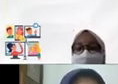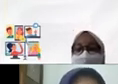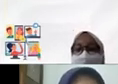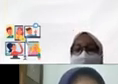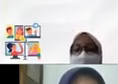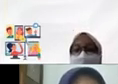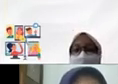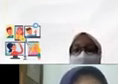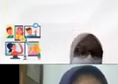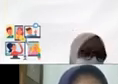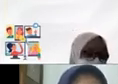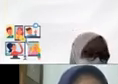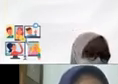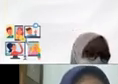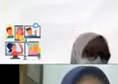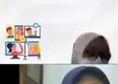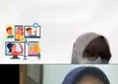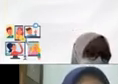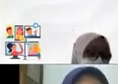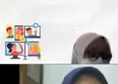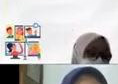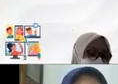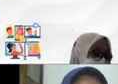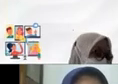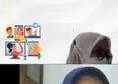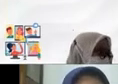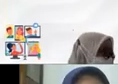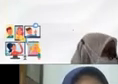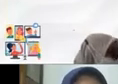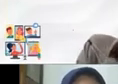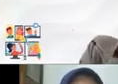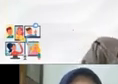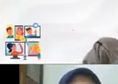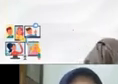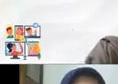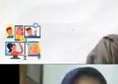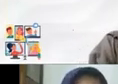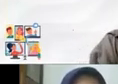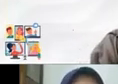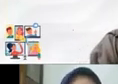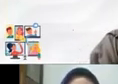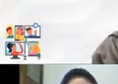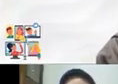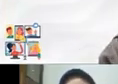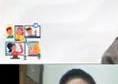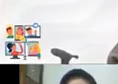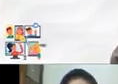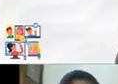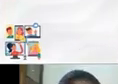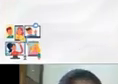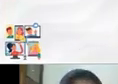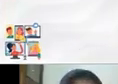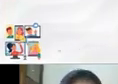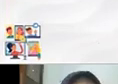positif Dari berbagai Pihak Bukan hanya Pemerintah dan Parlemen Tentunya Tetapi juga Peran serta Dari pelaku usaha